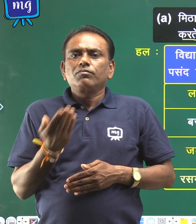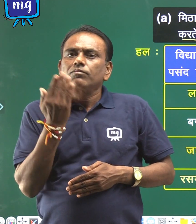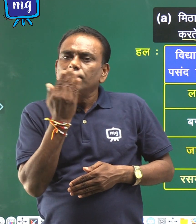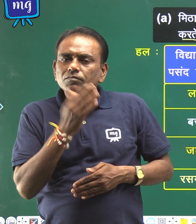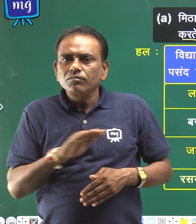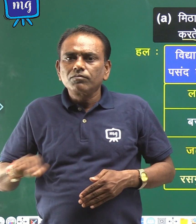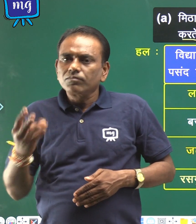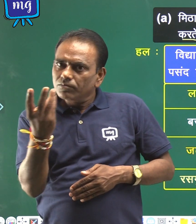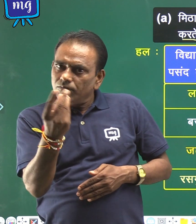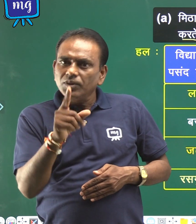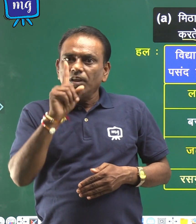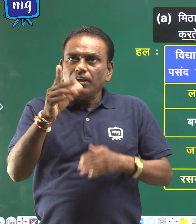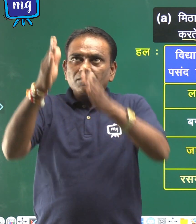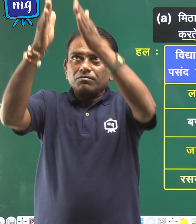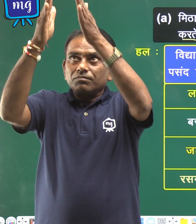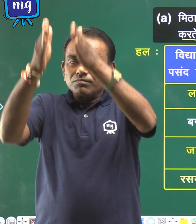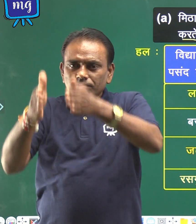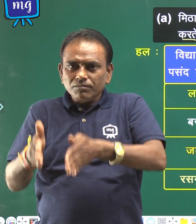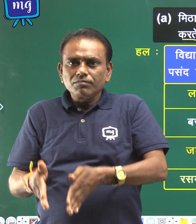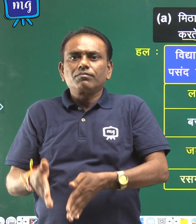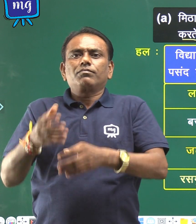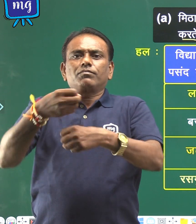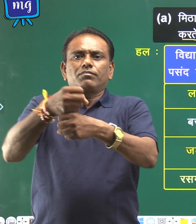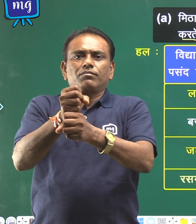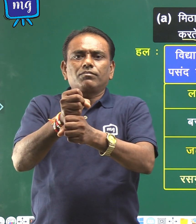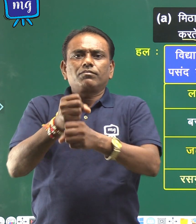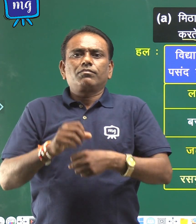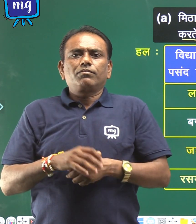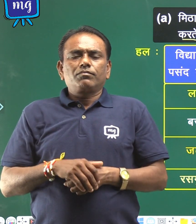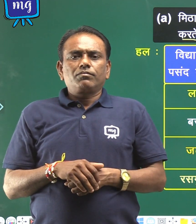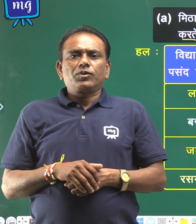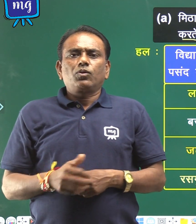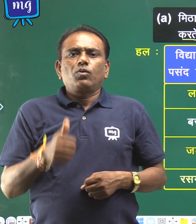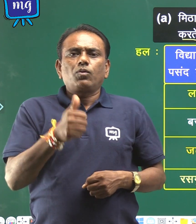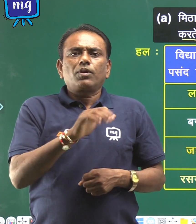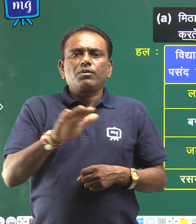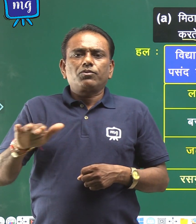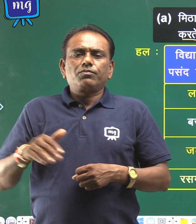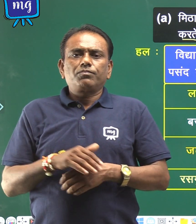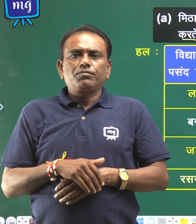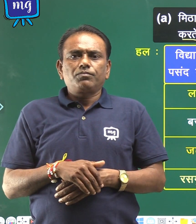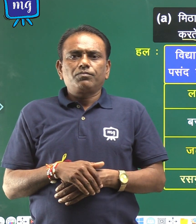विद्यार्थियों की संख्या, ये कॉलम बनाएंगे। ठीक है बच्चों,